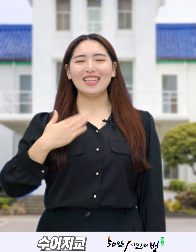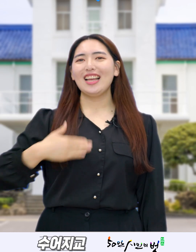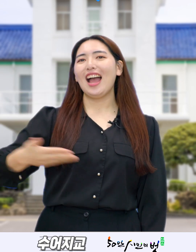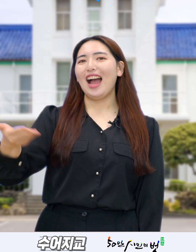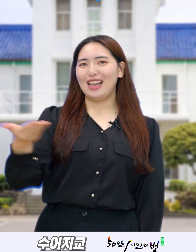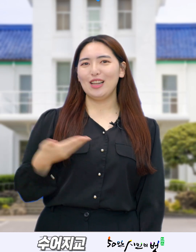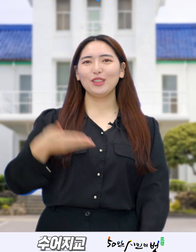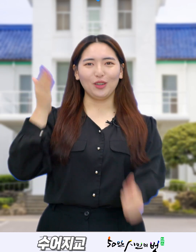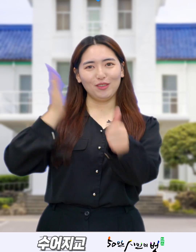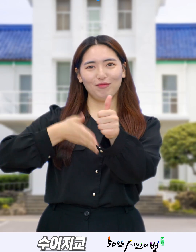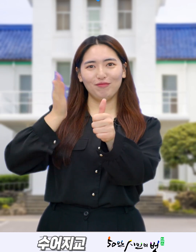어땠는지 알려줘.